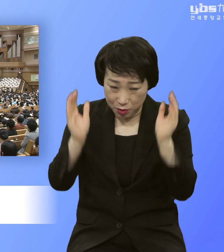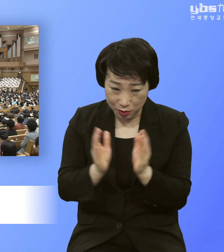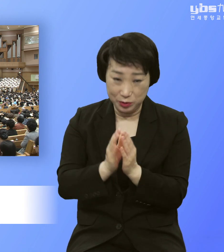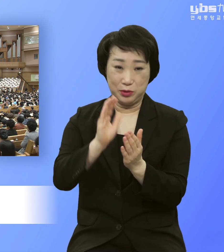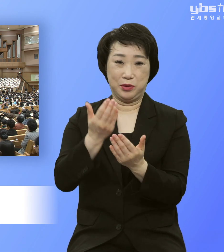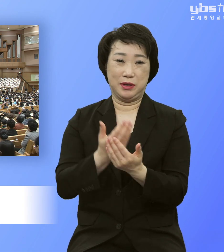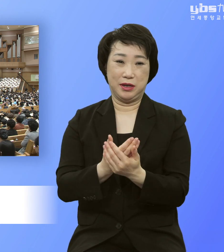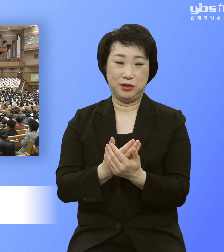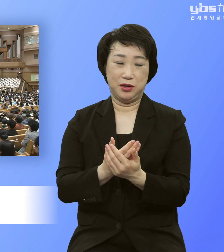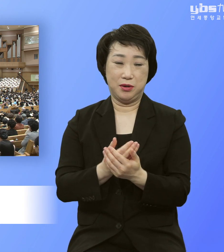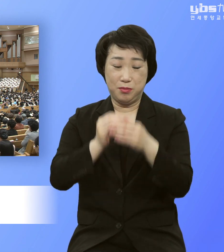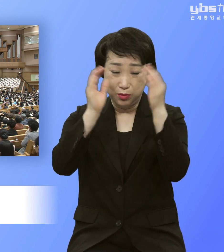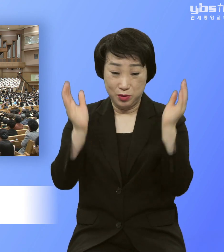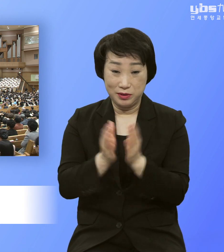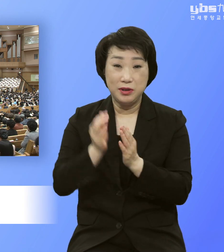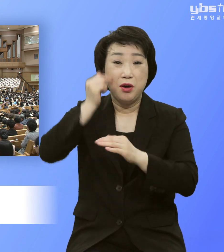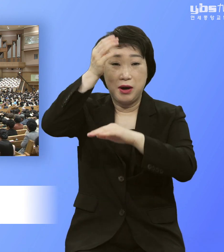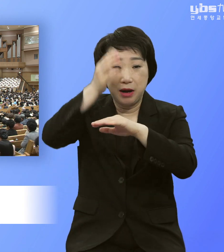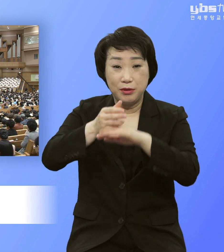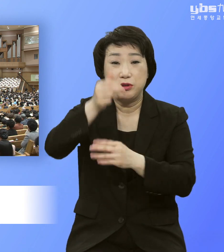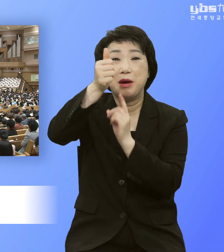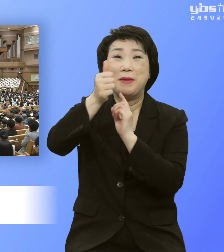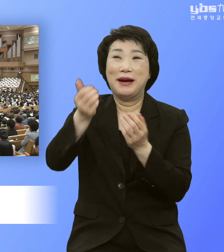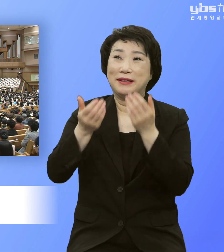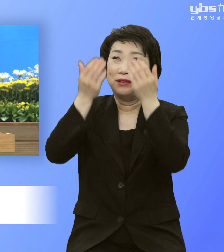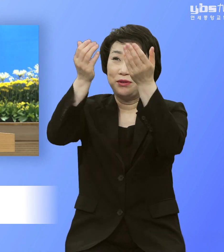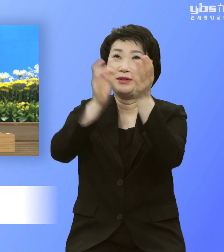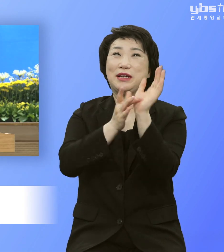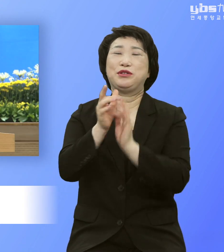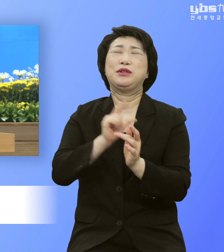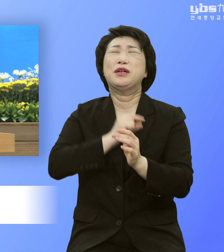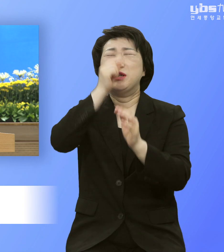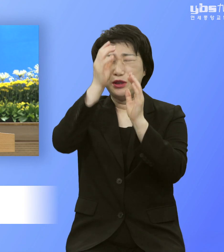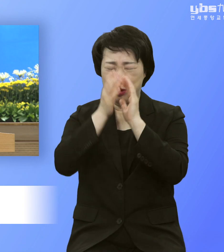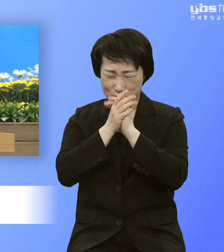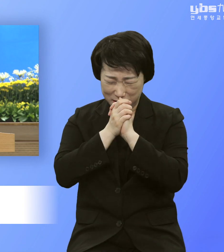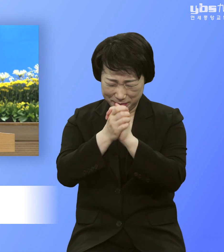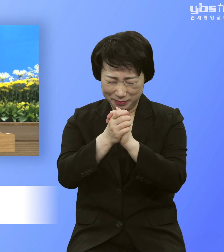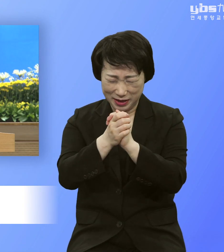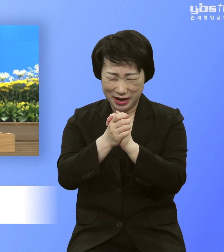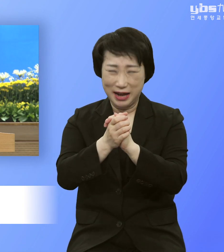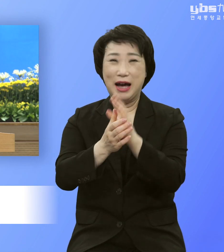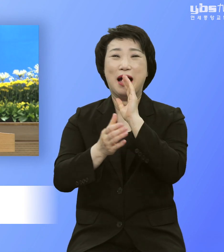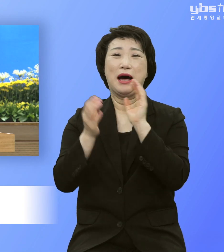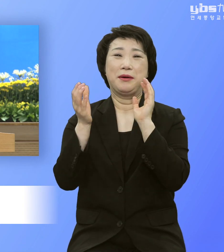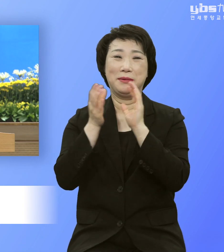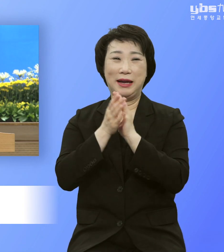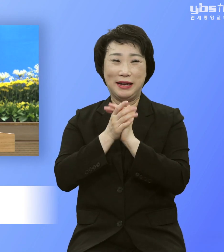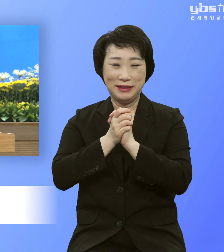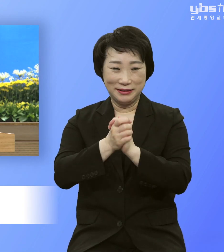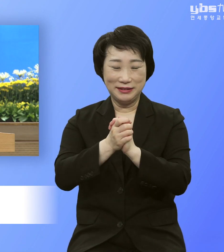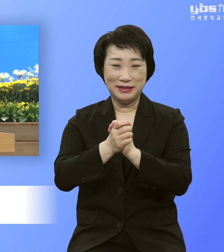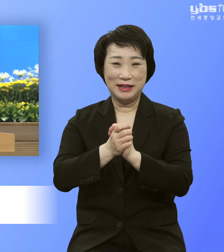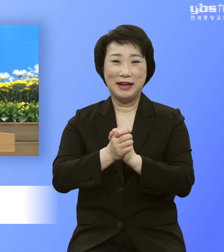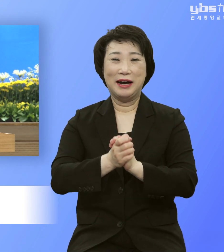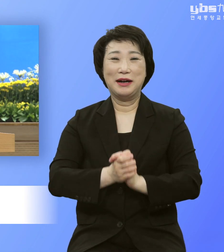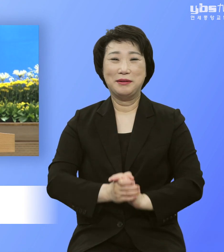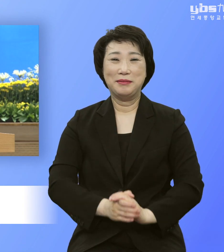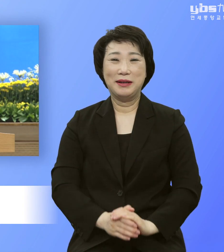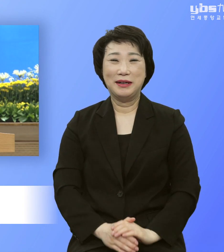하여 주시옵소서. 모든 영광 감사 주님께만 올려드리옵고 예수님의 이름으로 기도하옵나이다. 아멘.